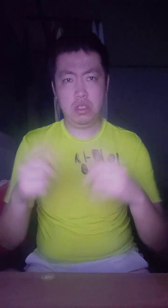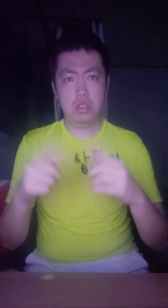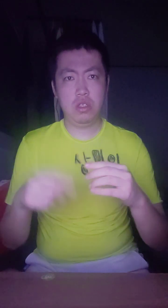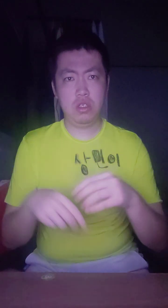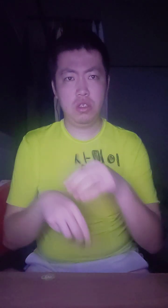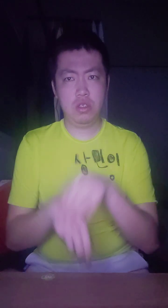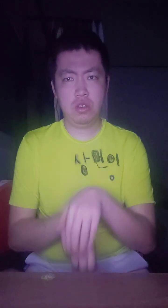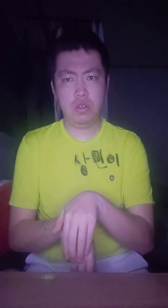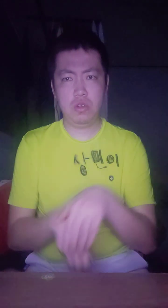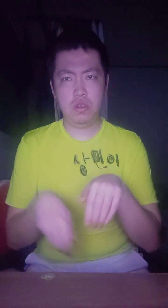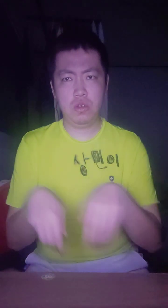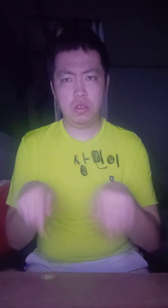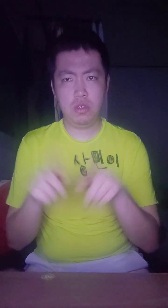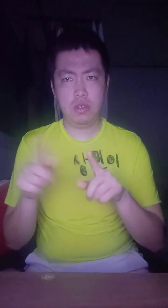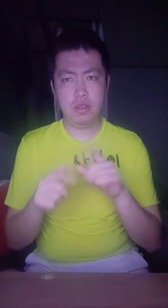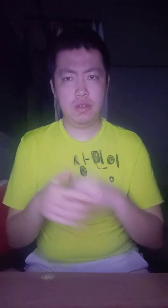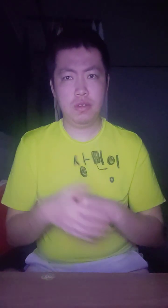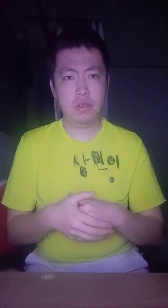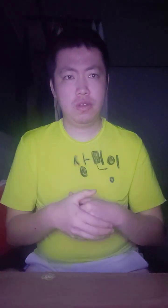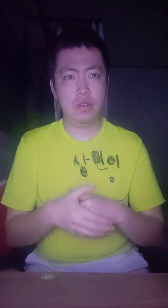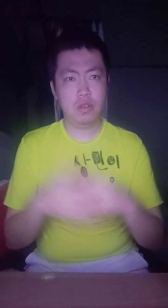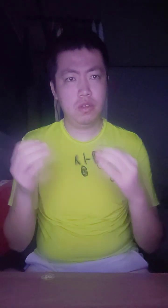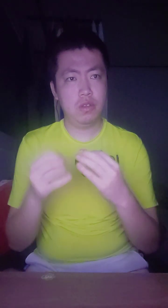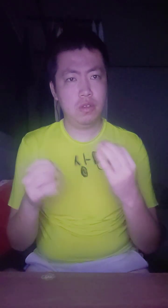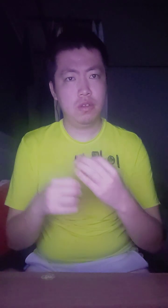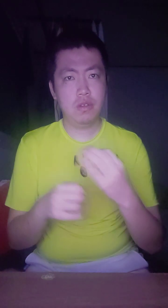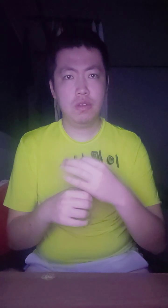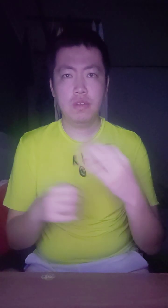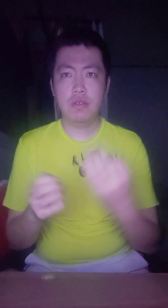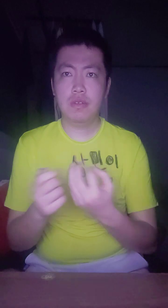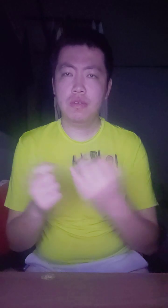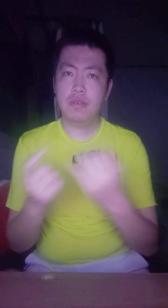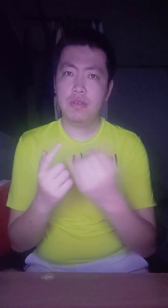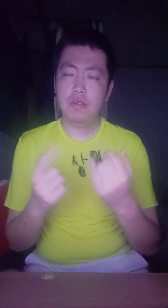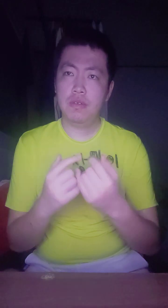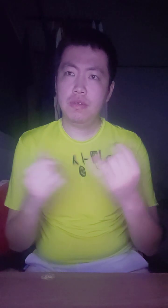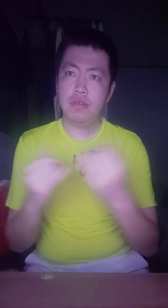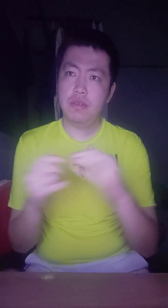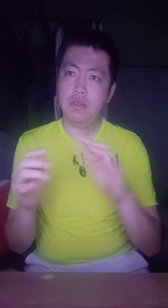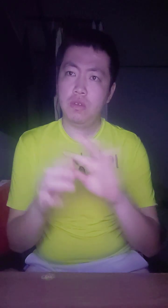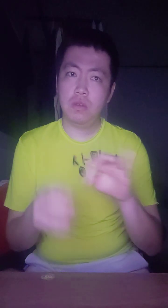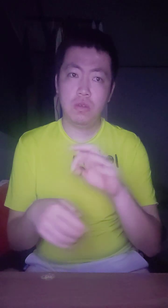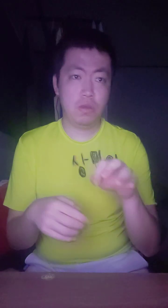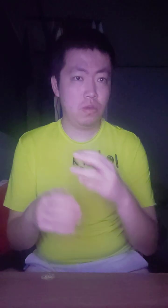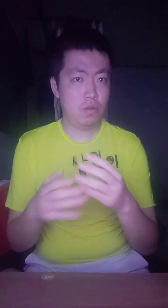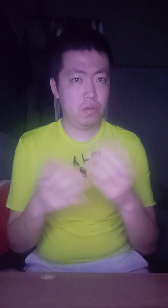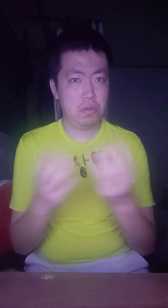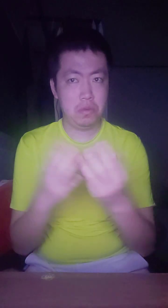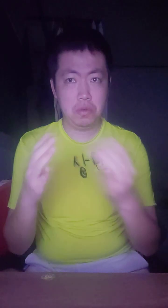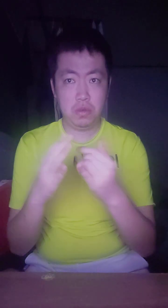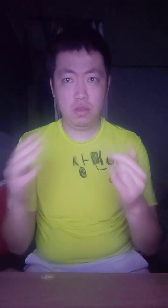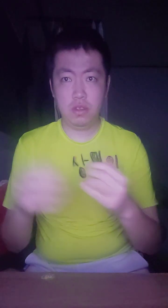가리고 있습니다. 지난 2012년 6월 세아베스트 군산공장 제강팀 동료들의 야유회